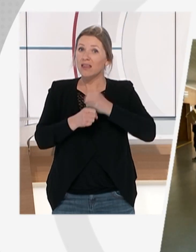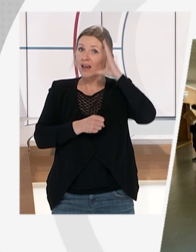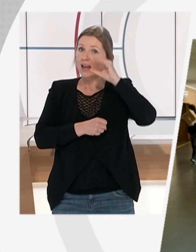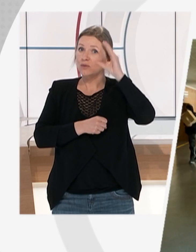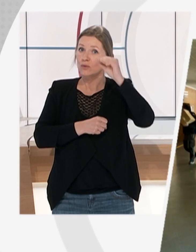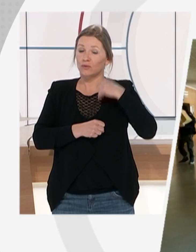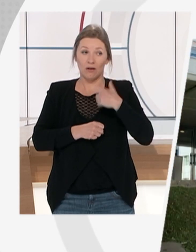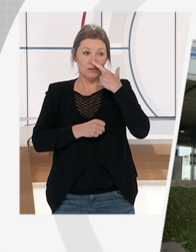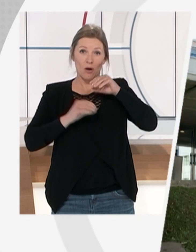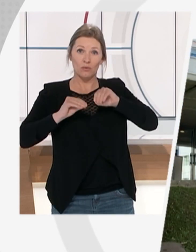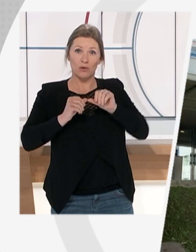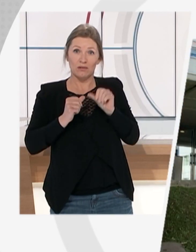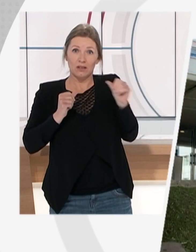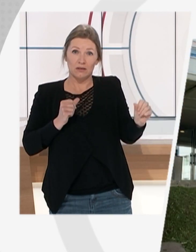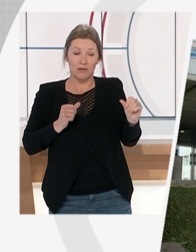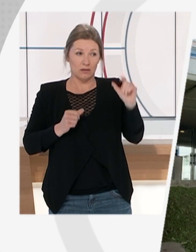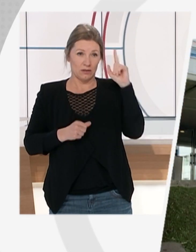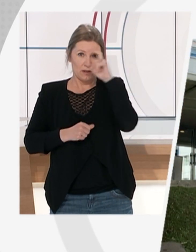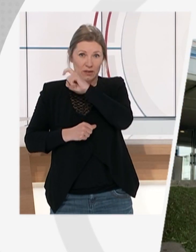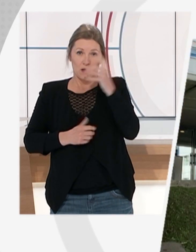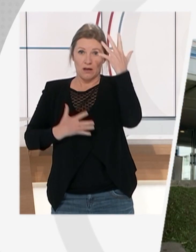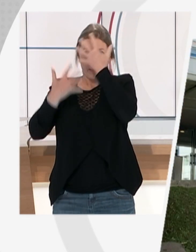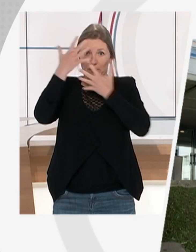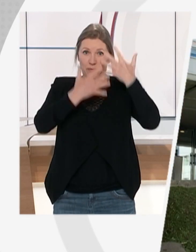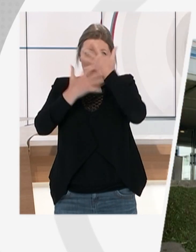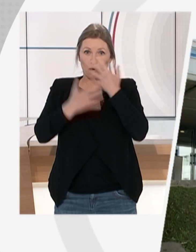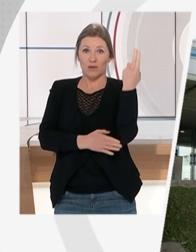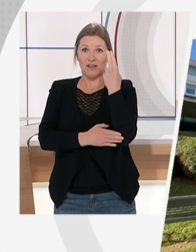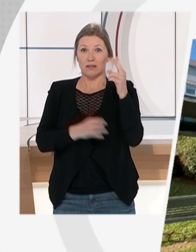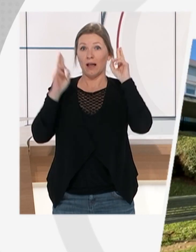les premières années, qui sont les plus pénalisées par les cours à distance.